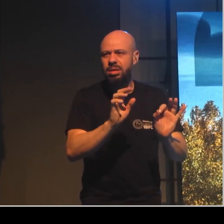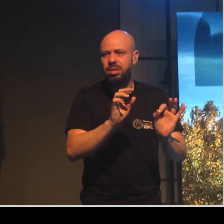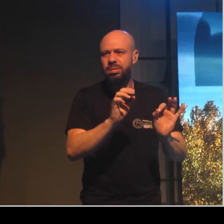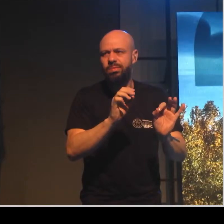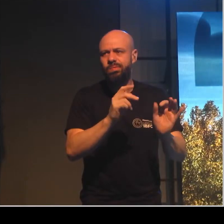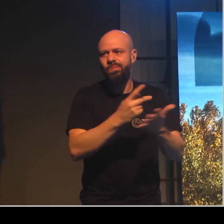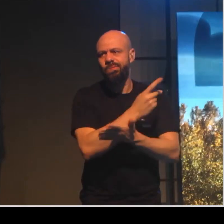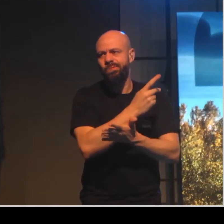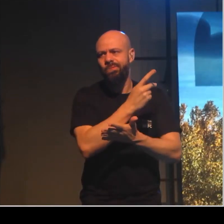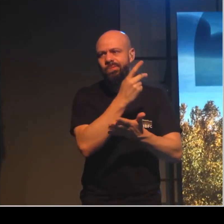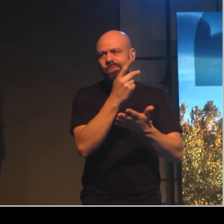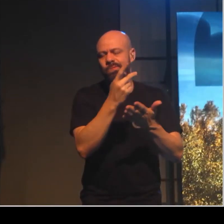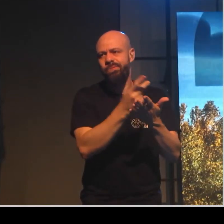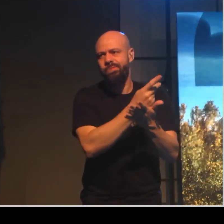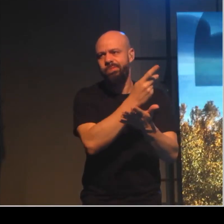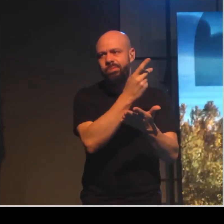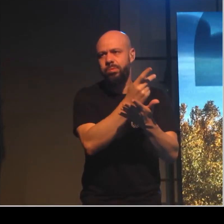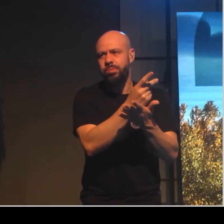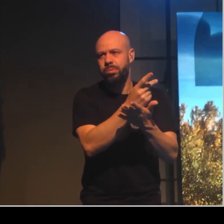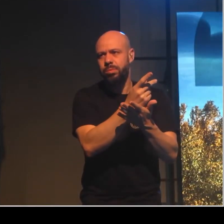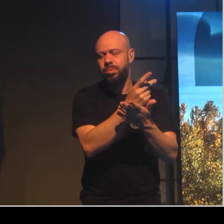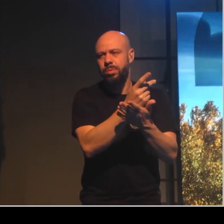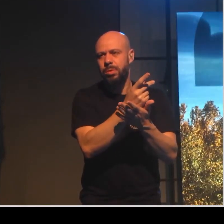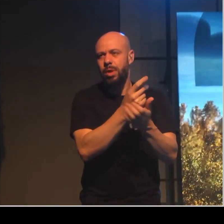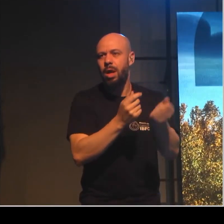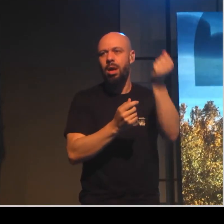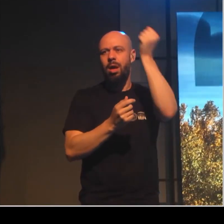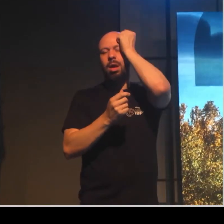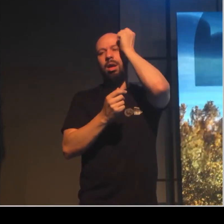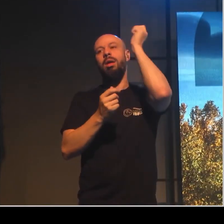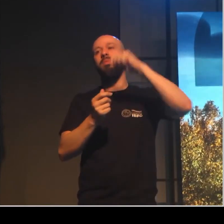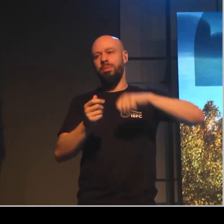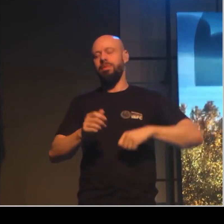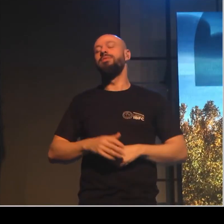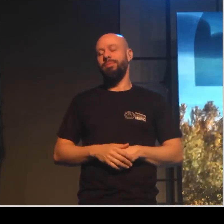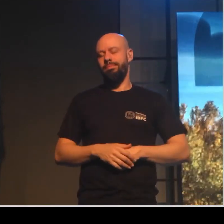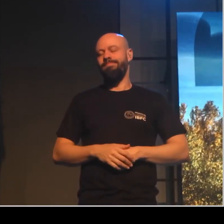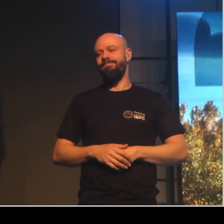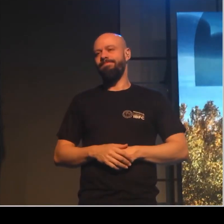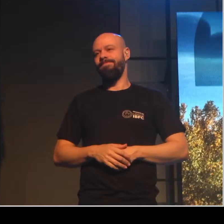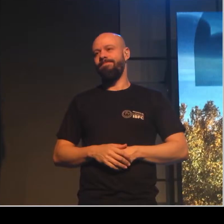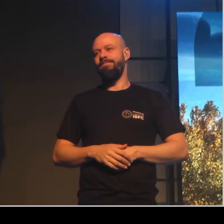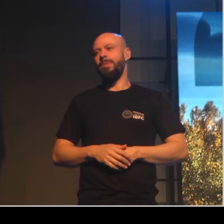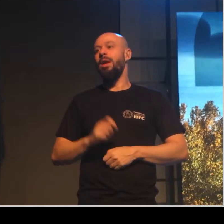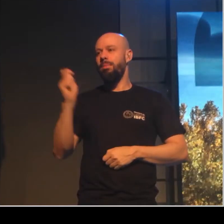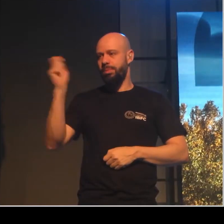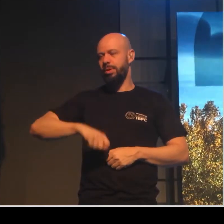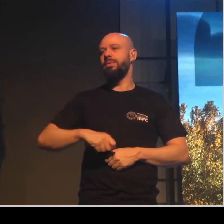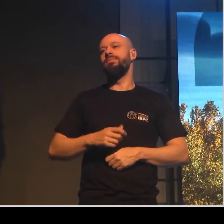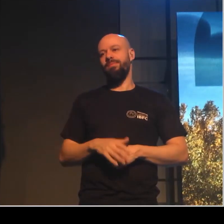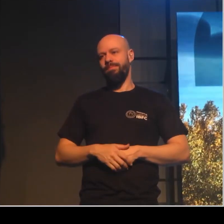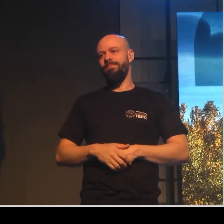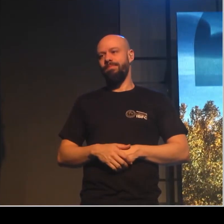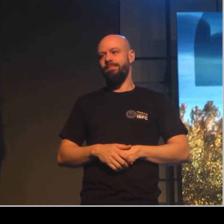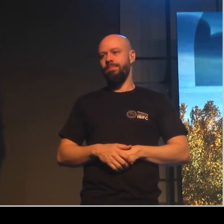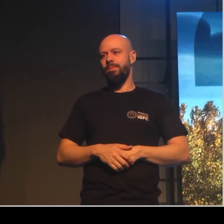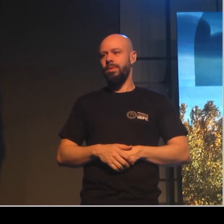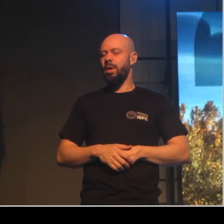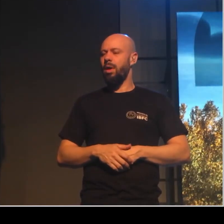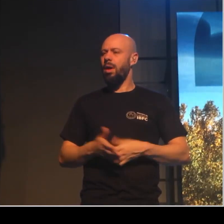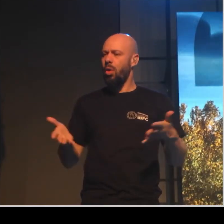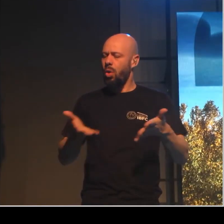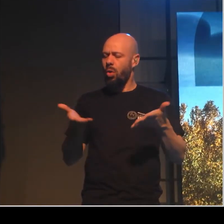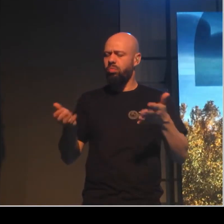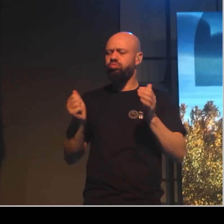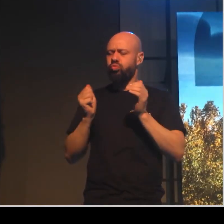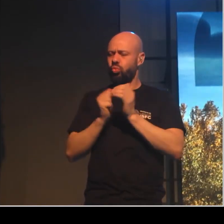Mas não é tarde para se arrepender, voltar atrás e reconsiderar. Por isso eu quero orar com você,